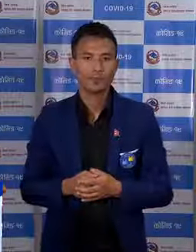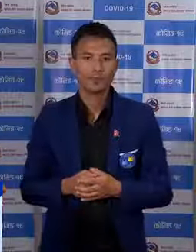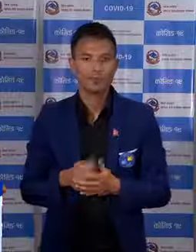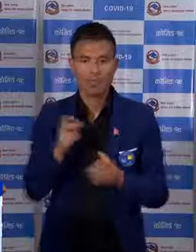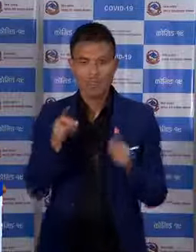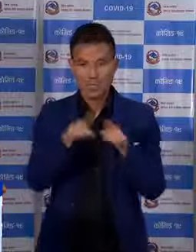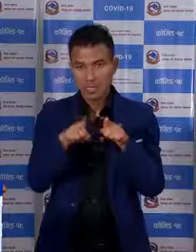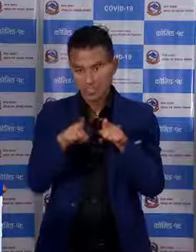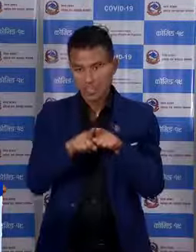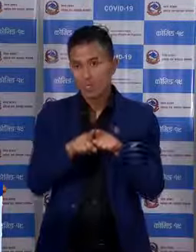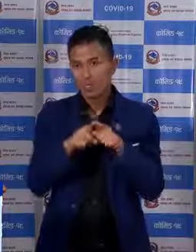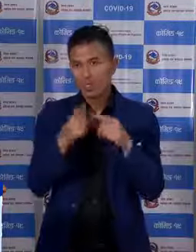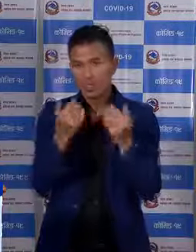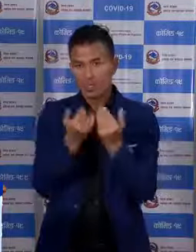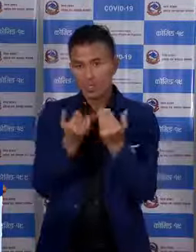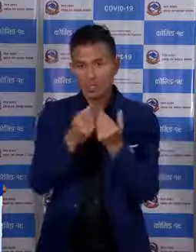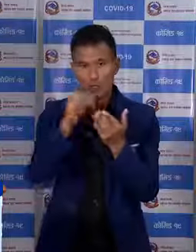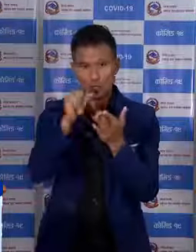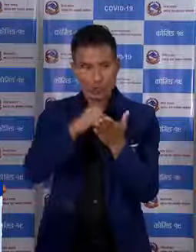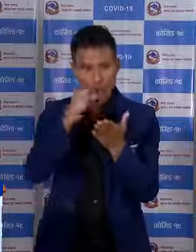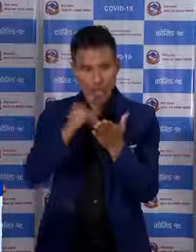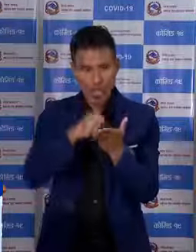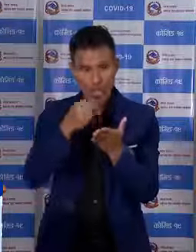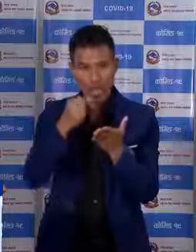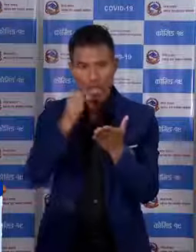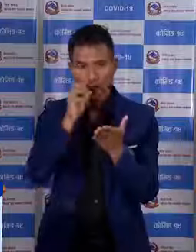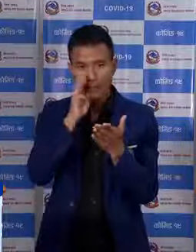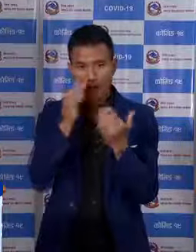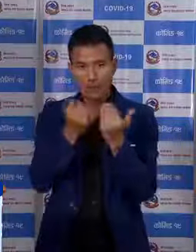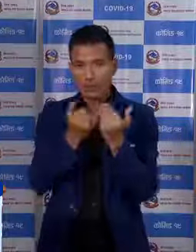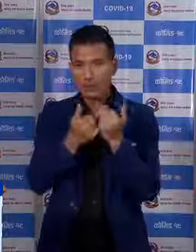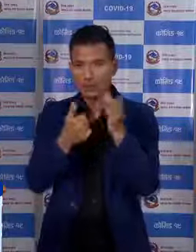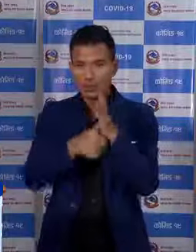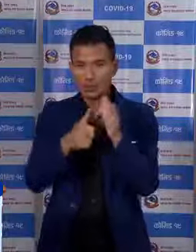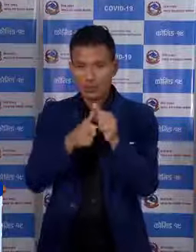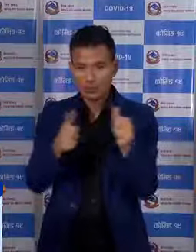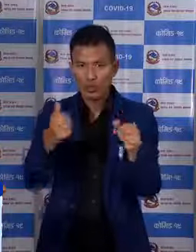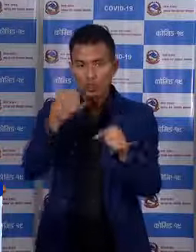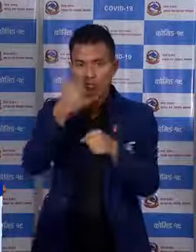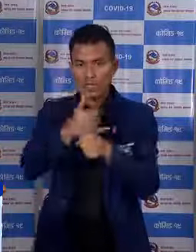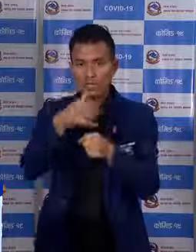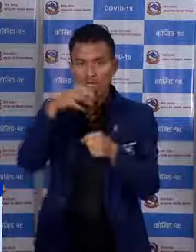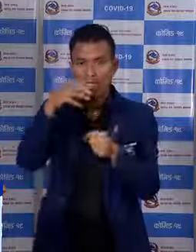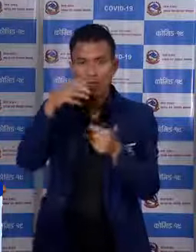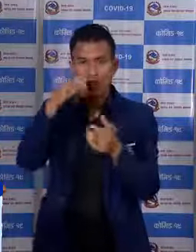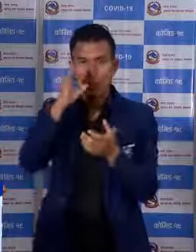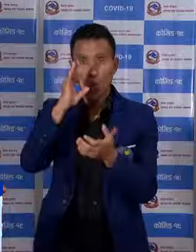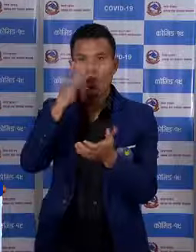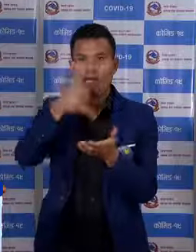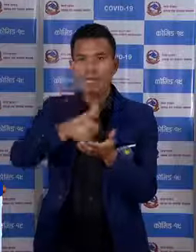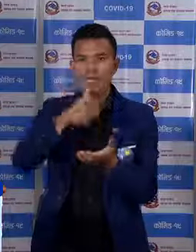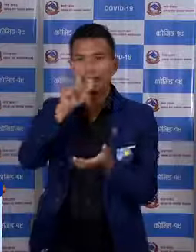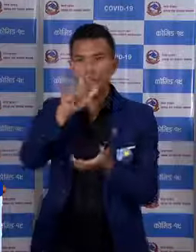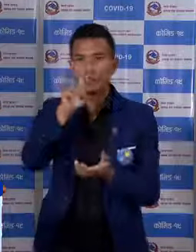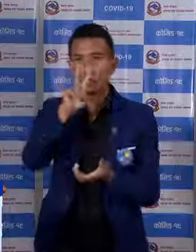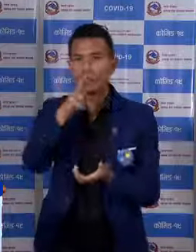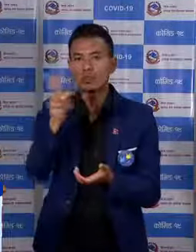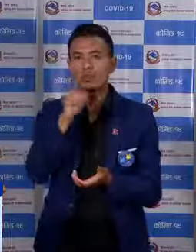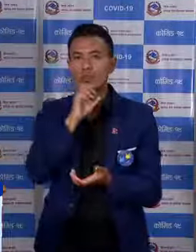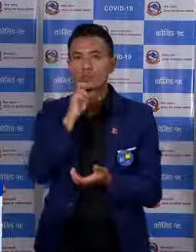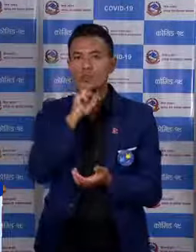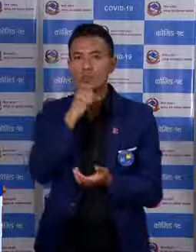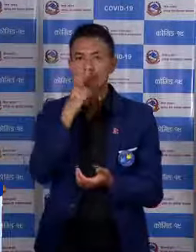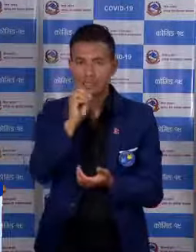तेसे गरी पोखरा मा गरियेको परिक्षेन मा स्यांग्जाव वालिंग साथ का दुई जाना बीश्र 29